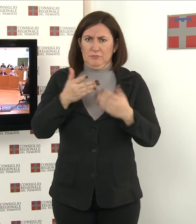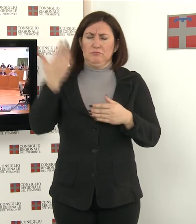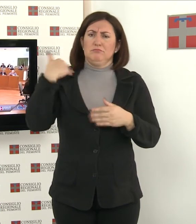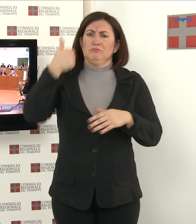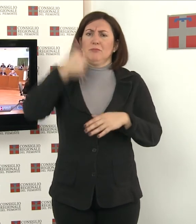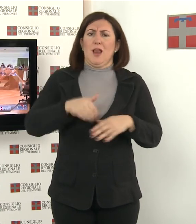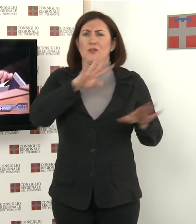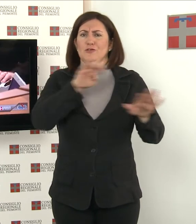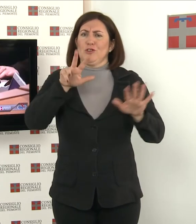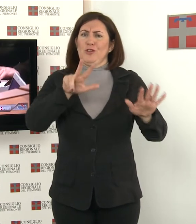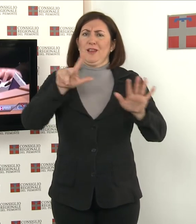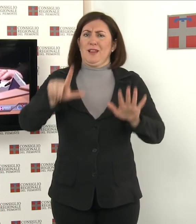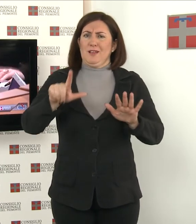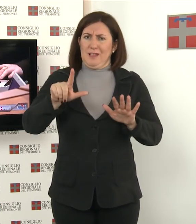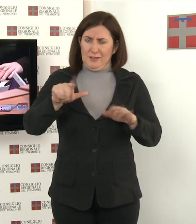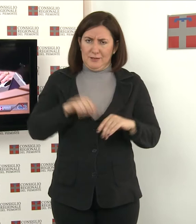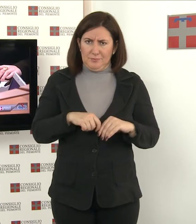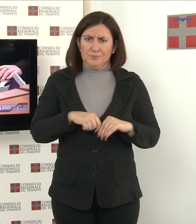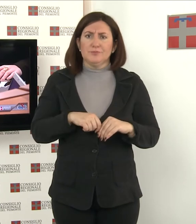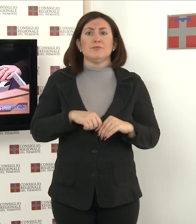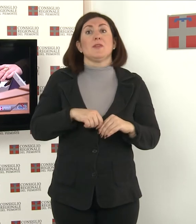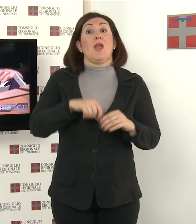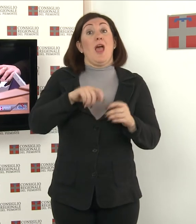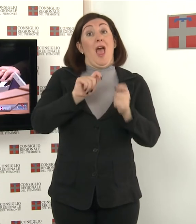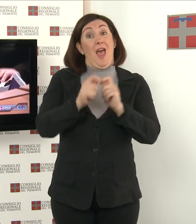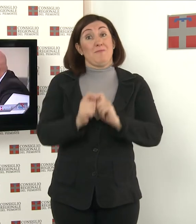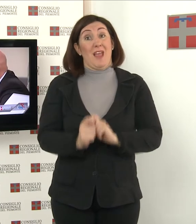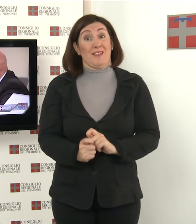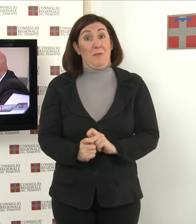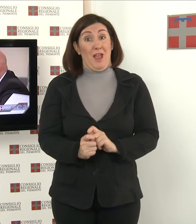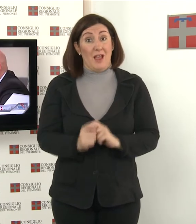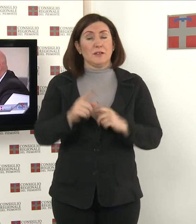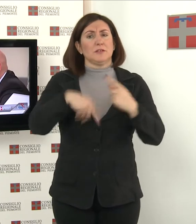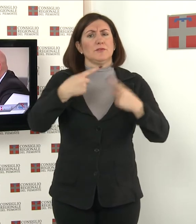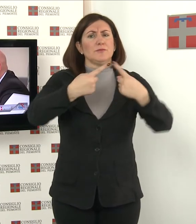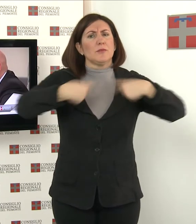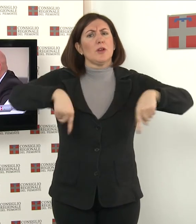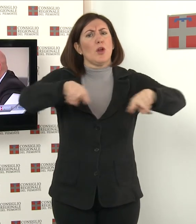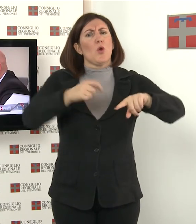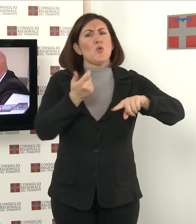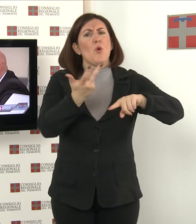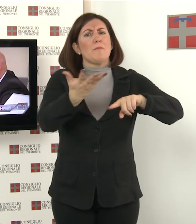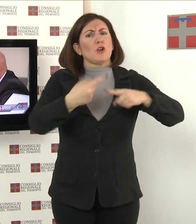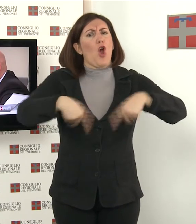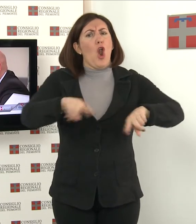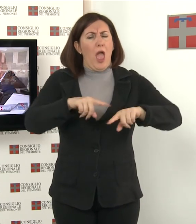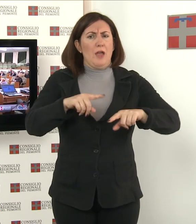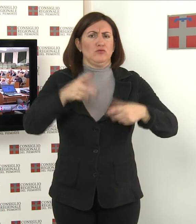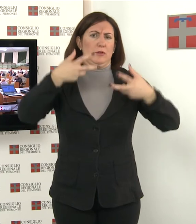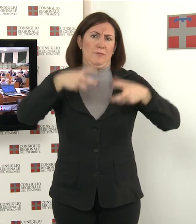emendamenti comportano la diminuzione del numero dei componenti degli organi collegiali di amministrazione e di controllo della fondazione è stato poi